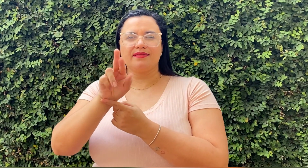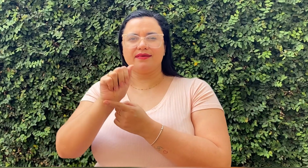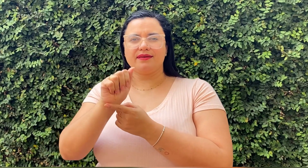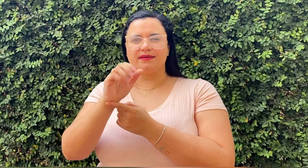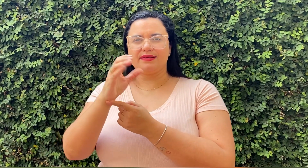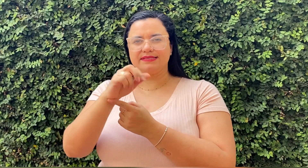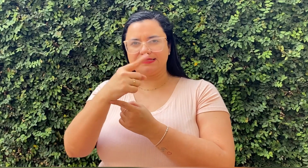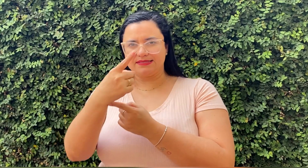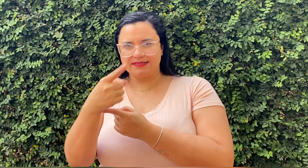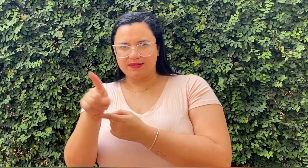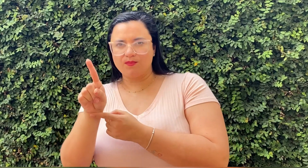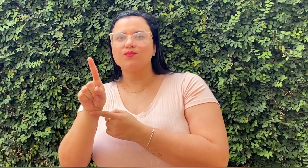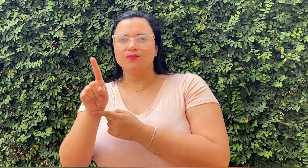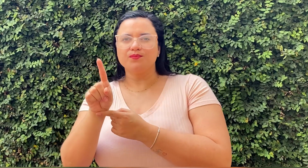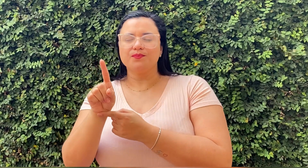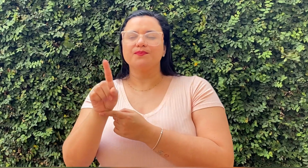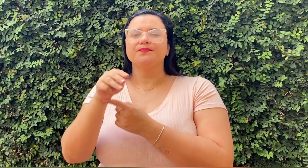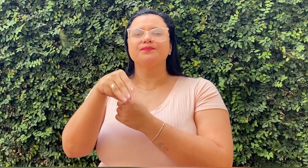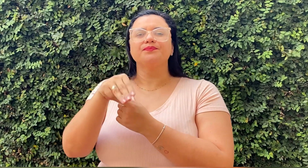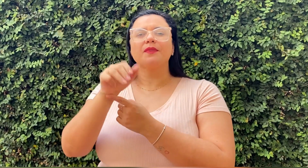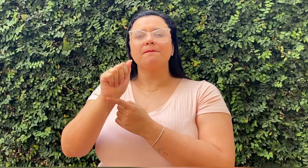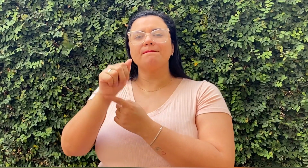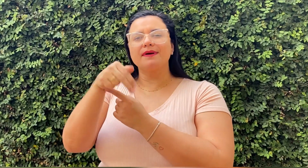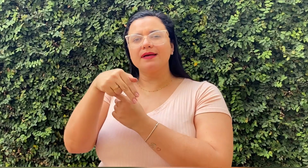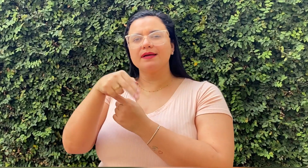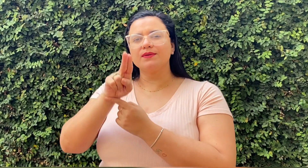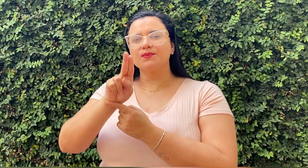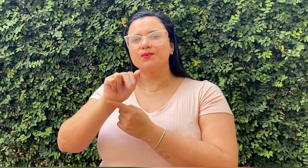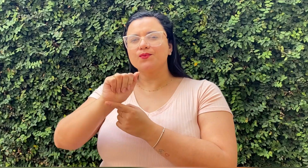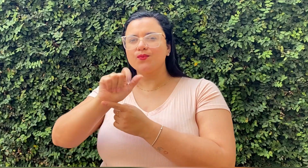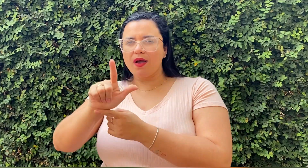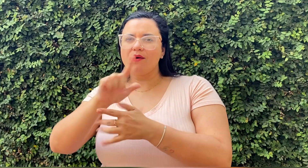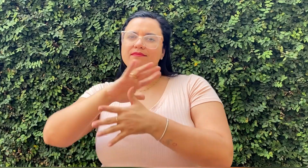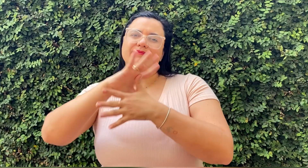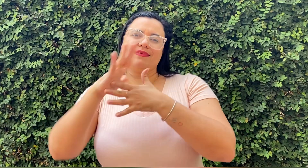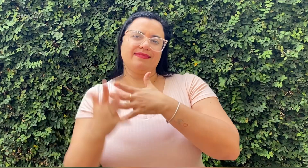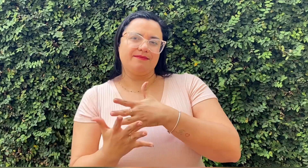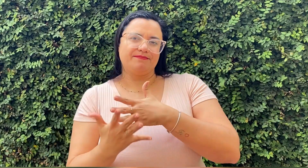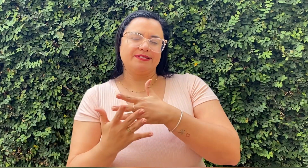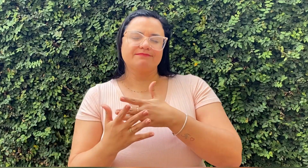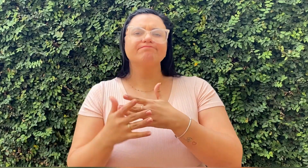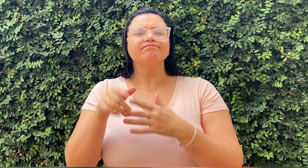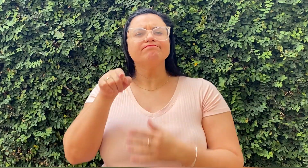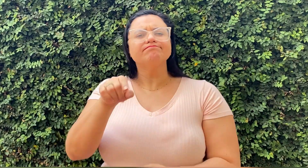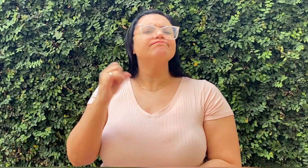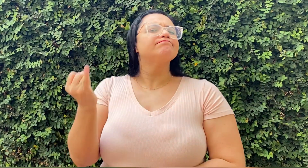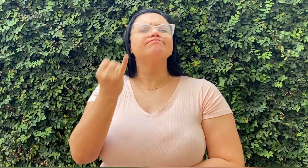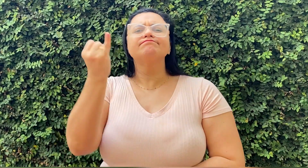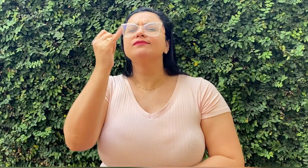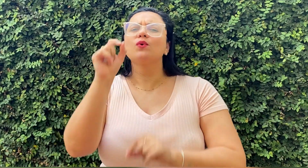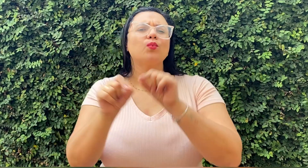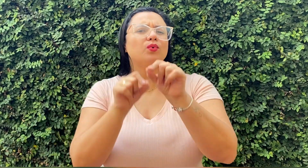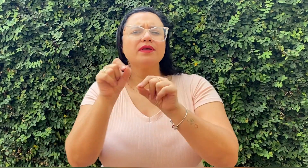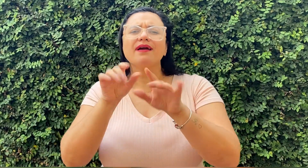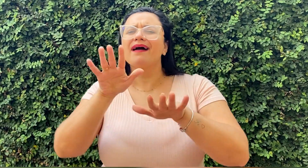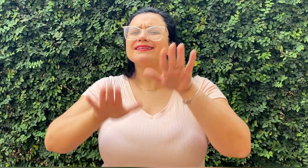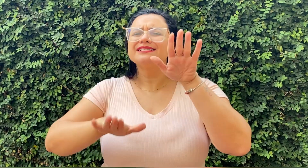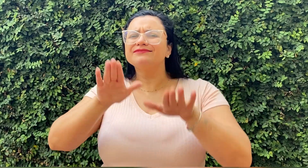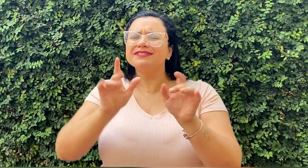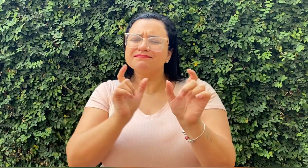ou a soletração manual da Libras. Ela é importante porque,